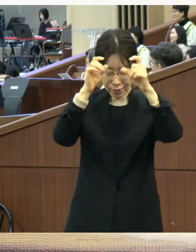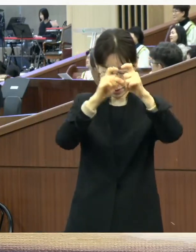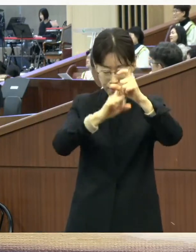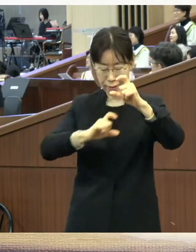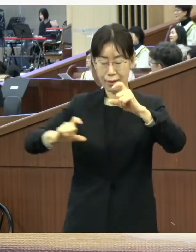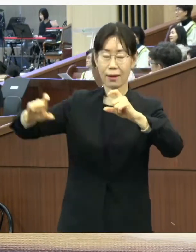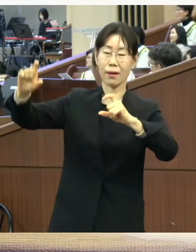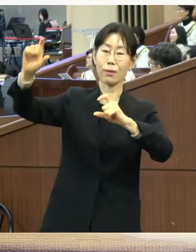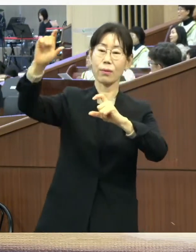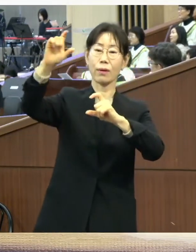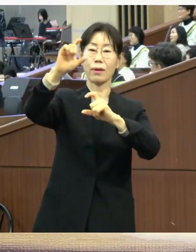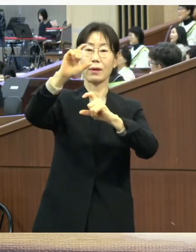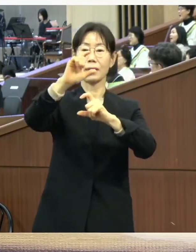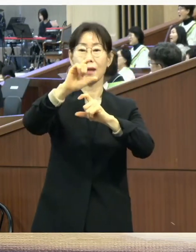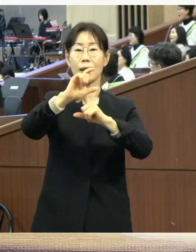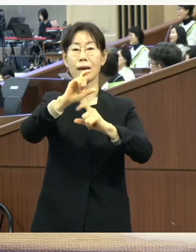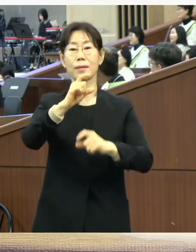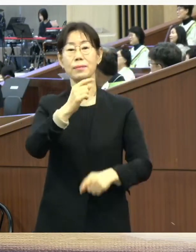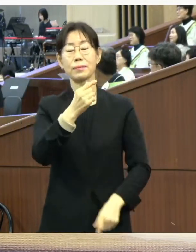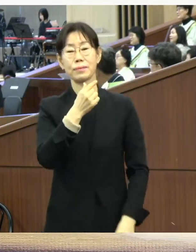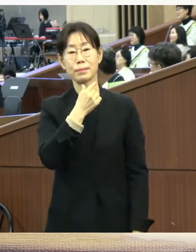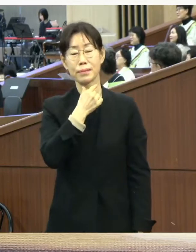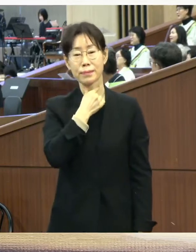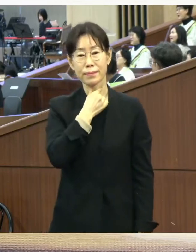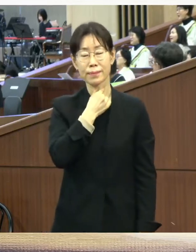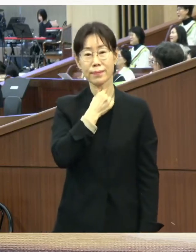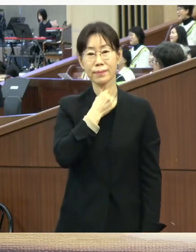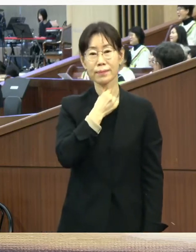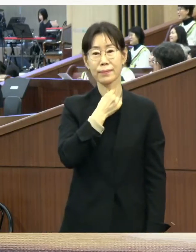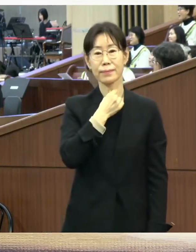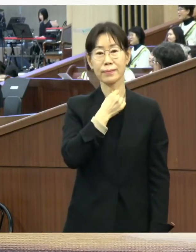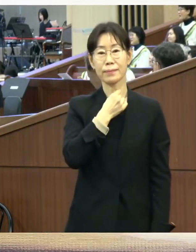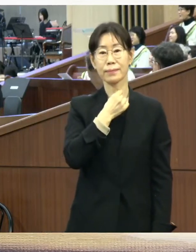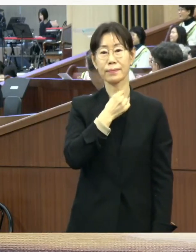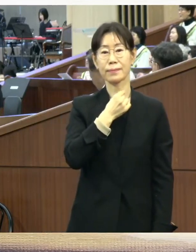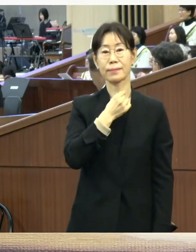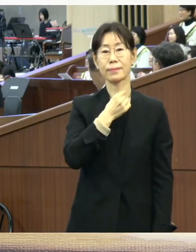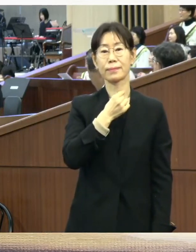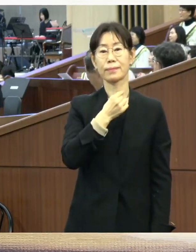간절히 더 원하니.